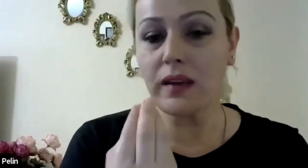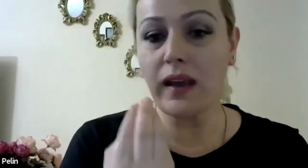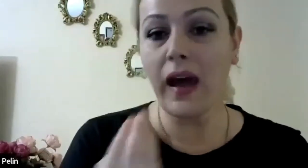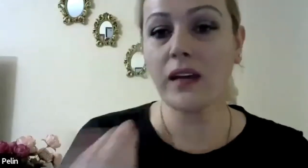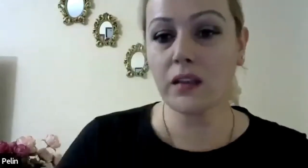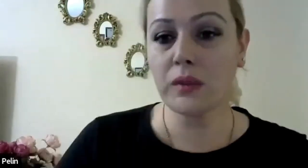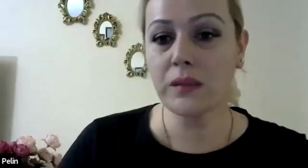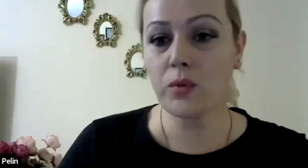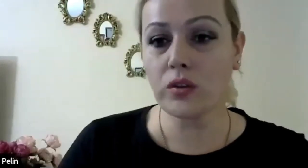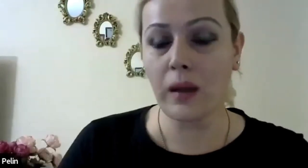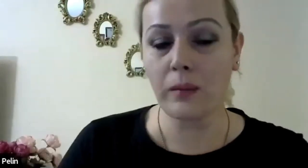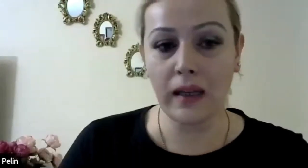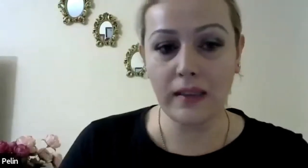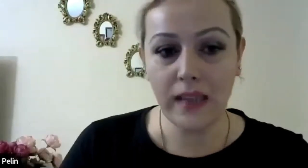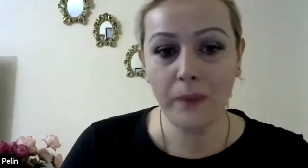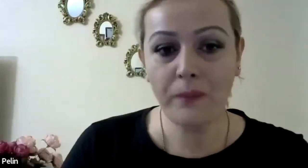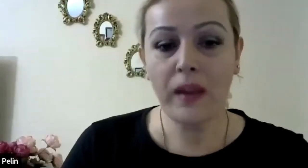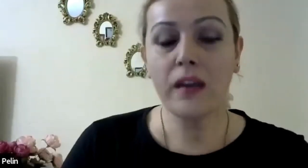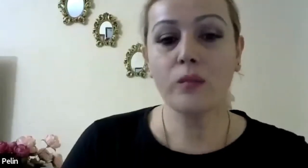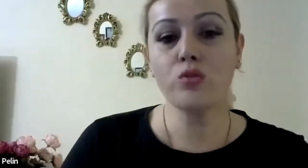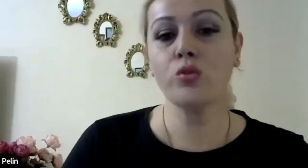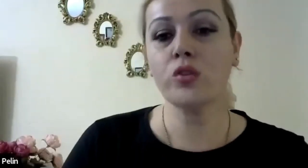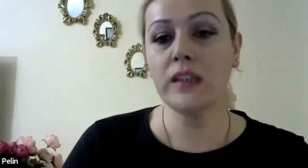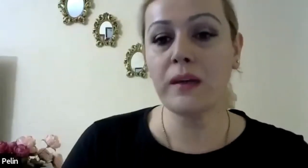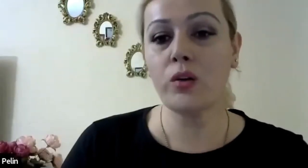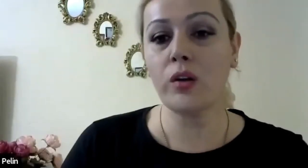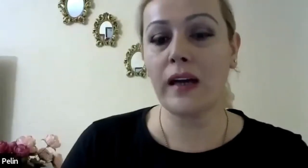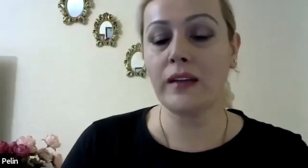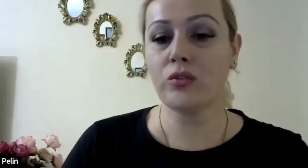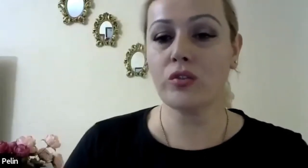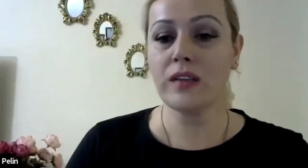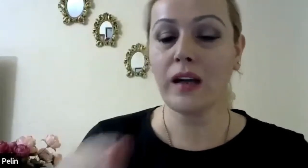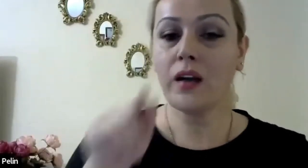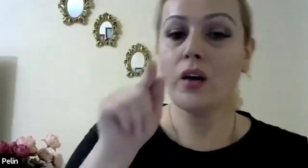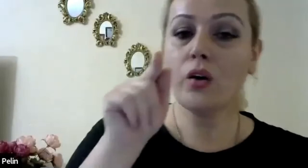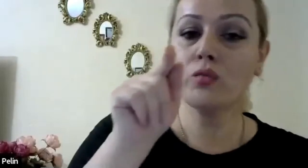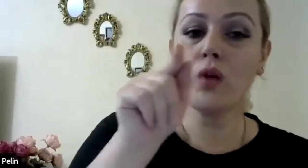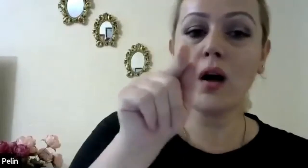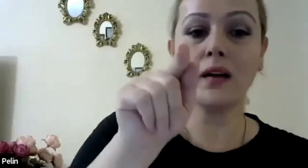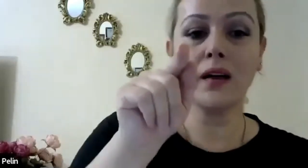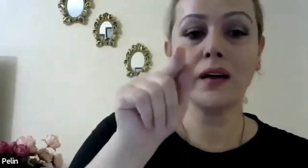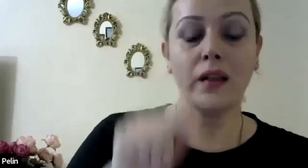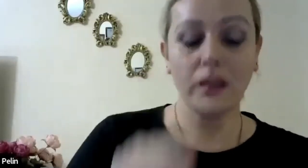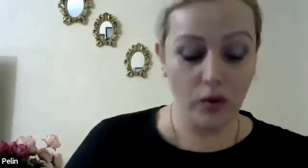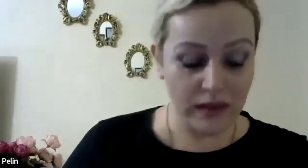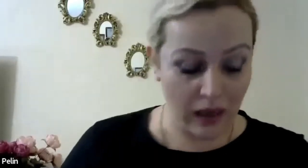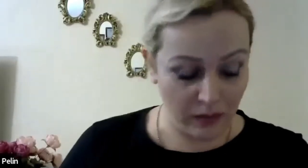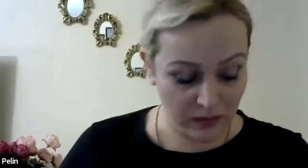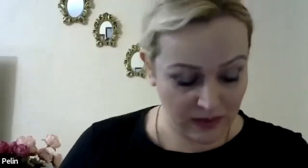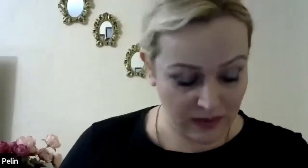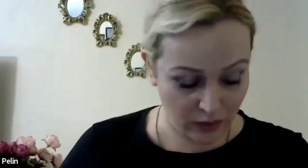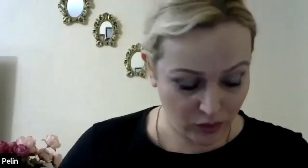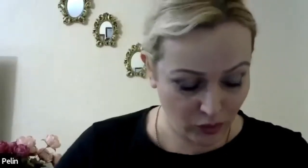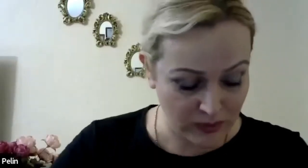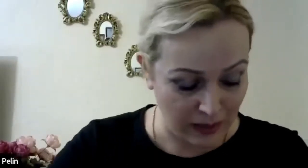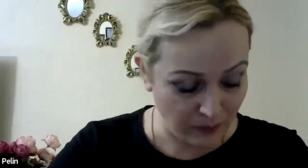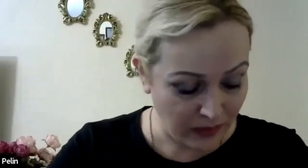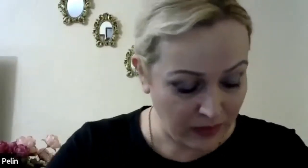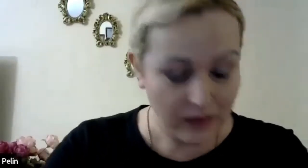Eğer kalabalık bir ortamdaysak, bu soruyu kime yönlendiriyorsak onu muhakkak göstermemiz gerekiyor. Güzel.